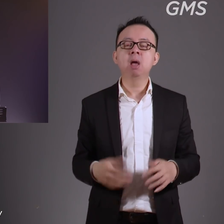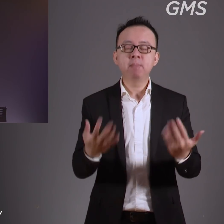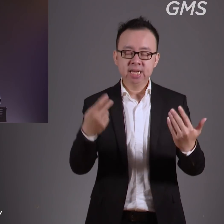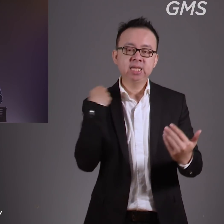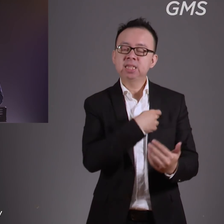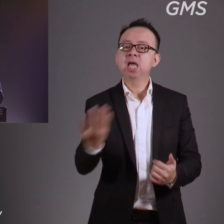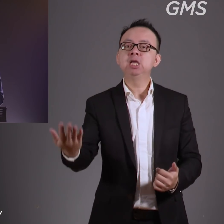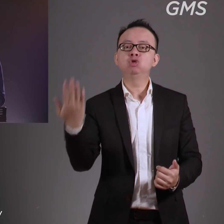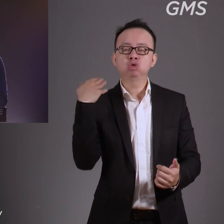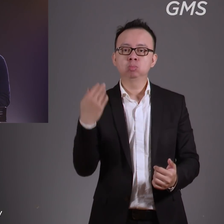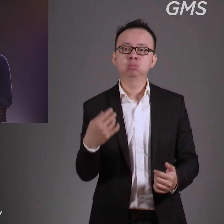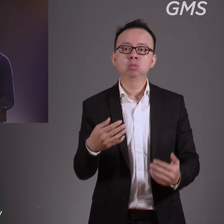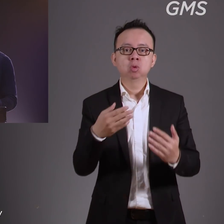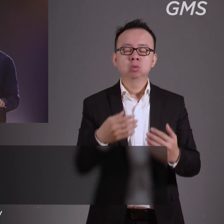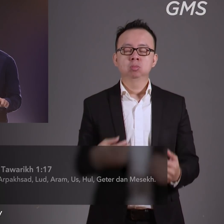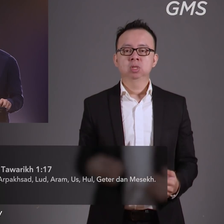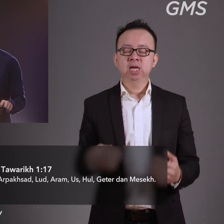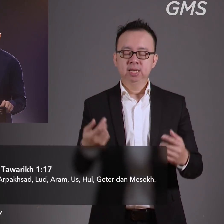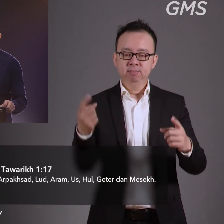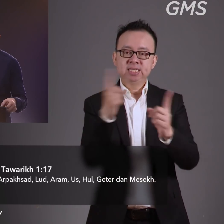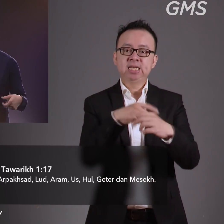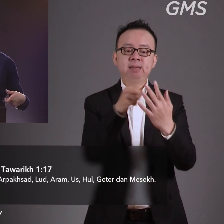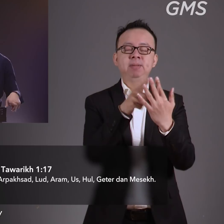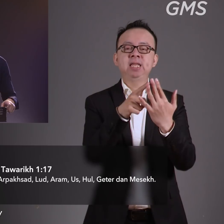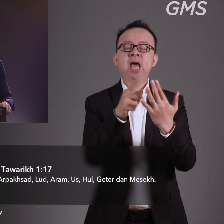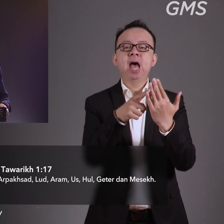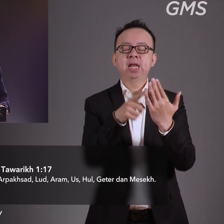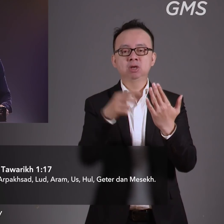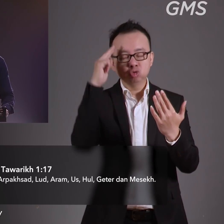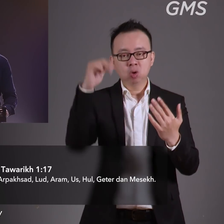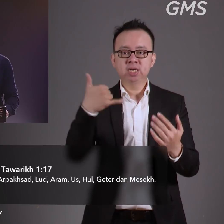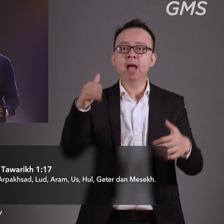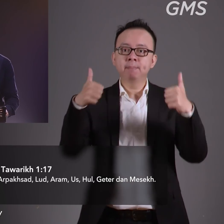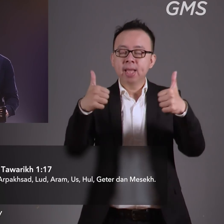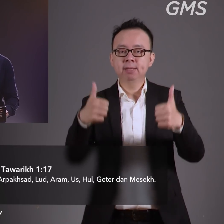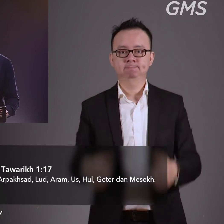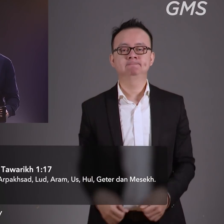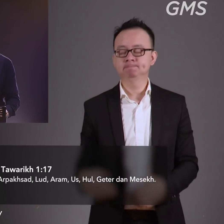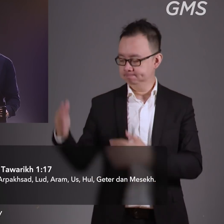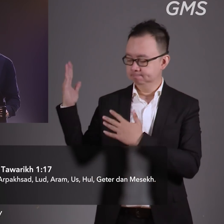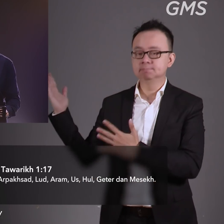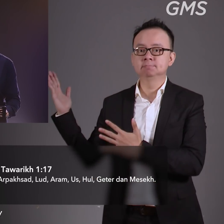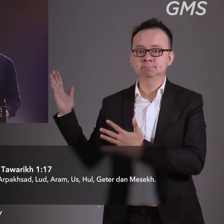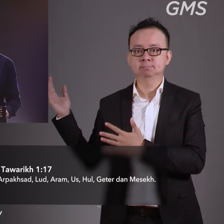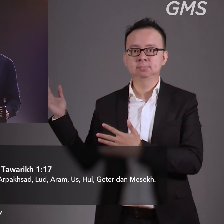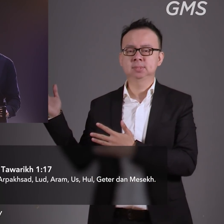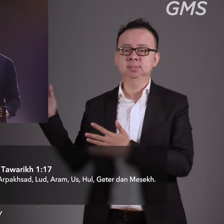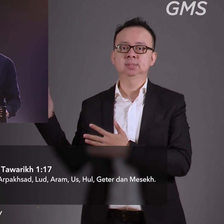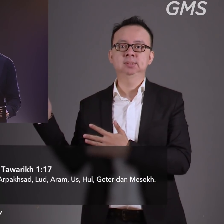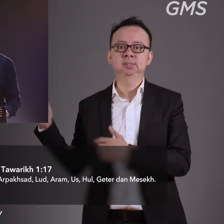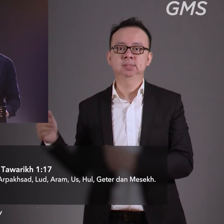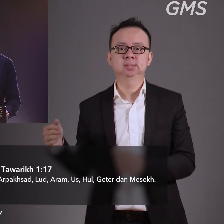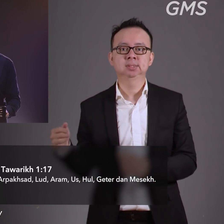pilihan. Ayat 17. Keturunan Sem ialah Elam, Asyur, Arpaksad,